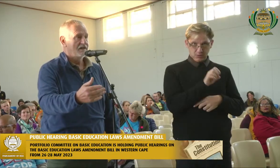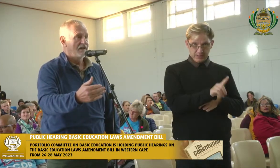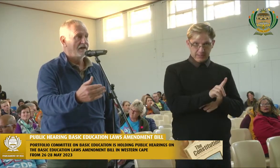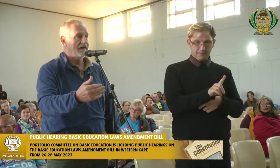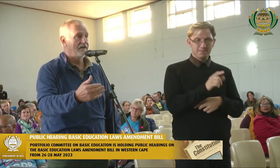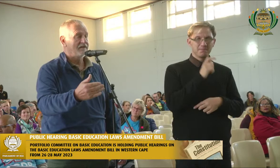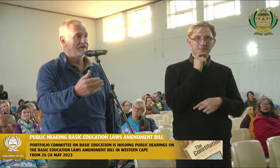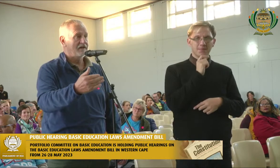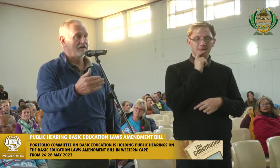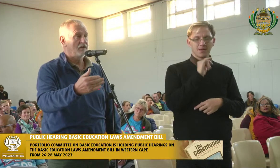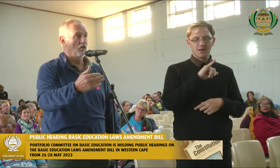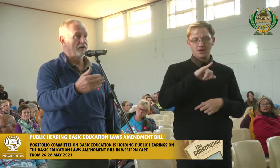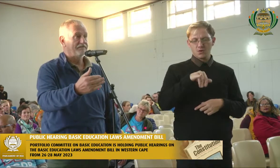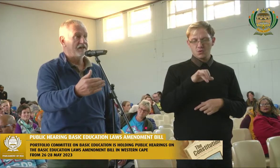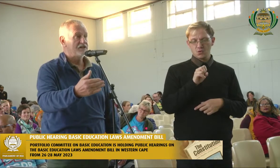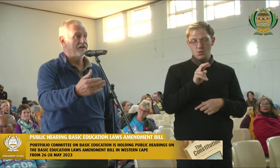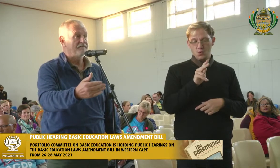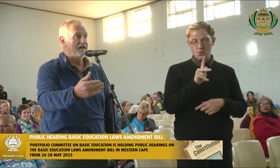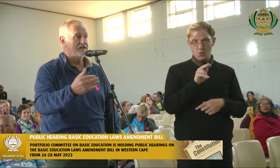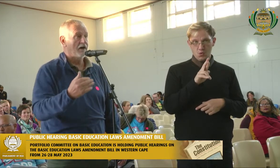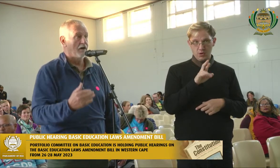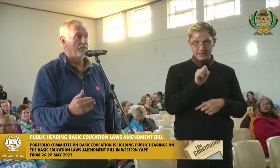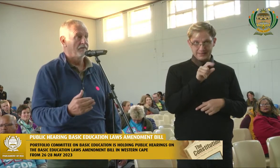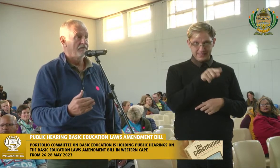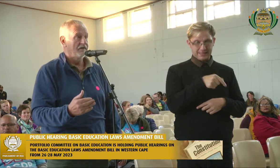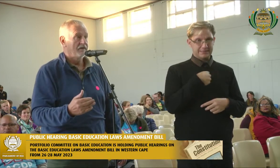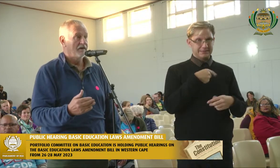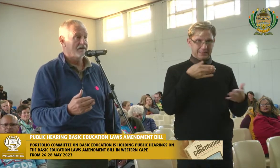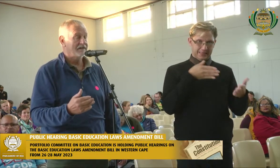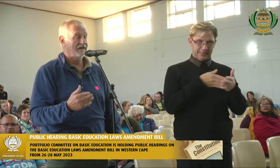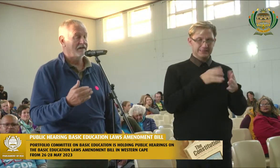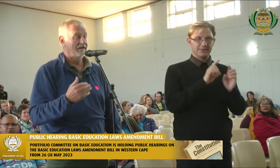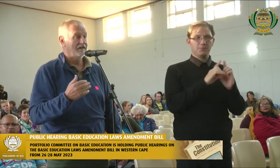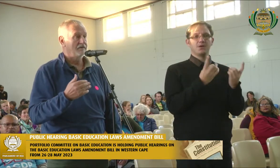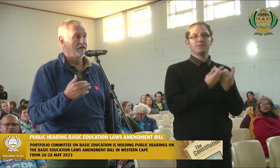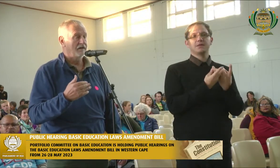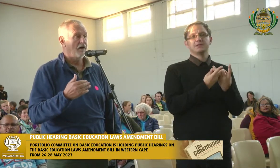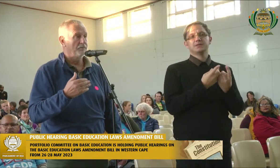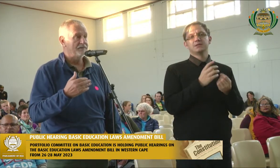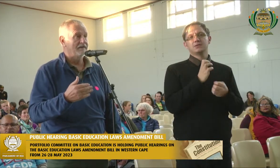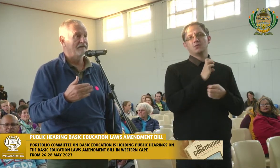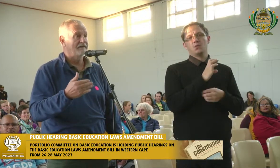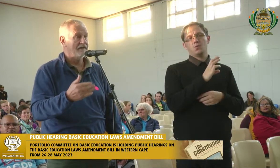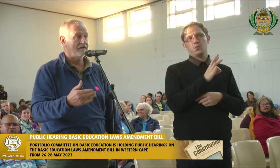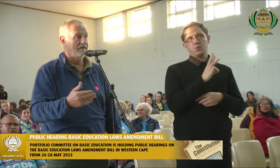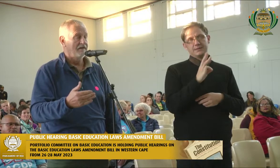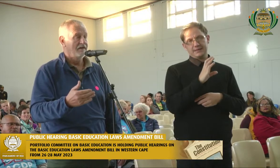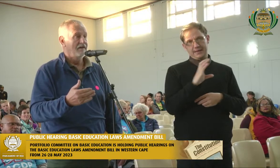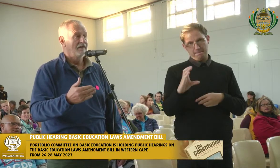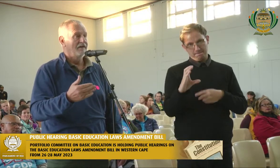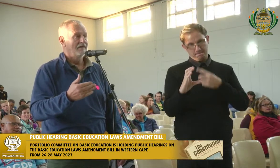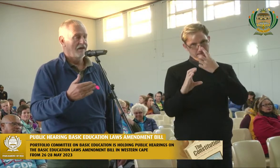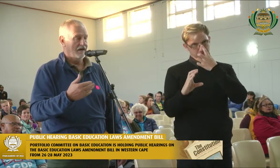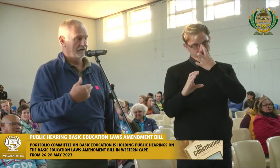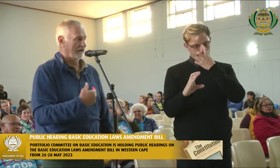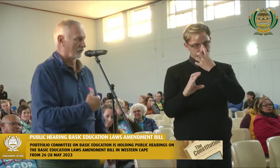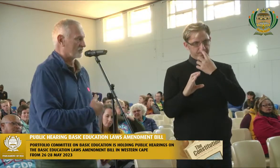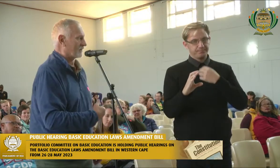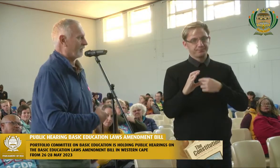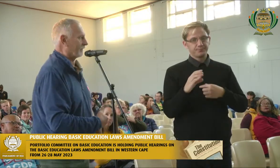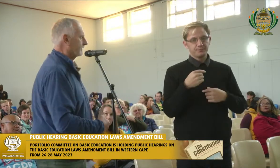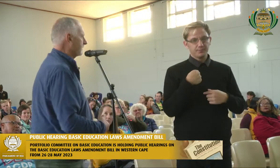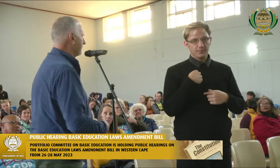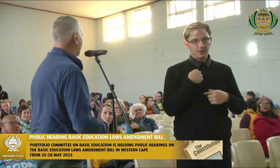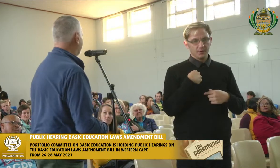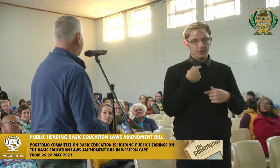Jonkers en teen die onderwys van die Weskaap. Daar's geopsie teen ek dink